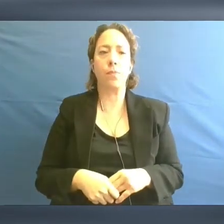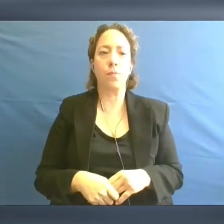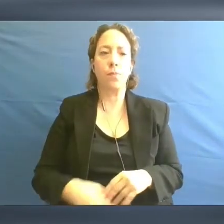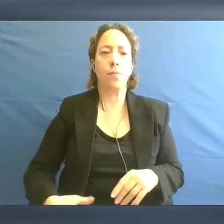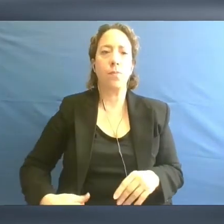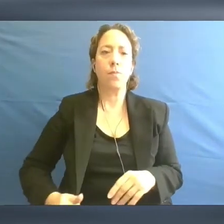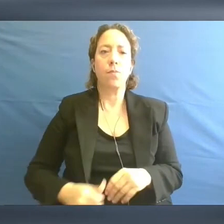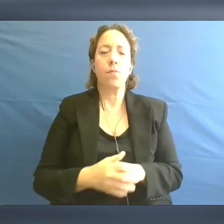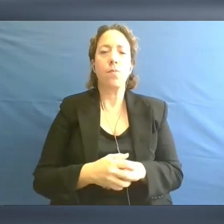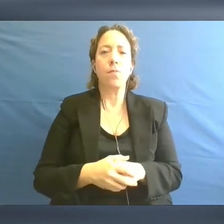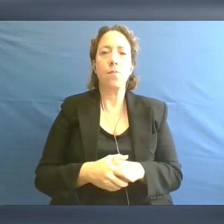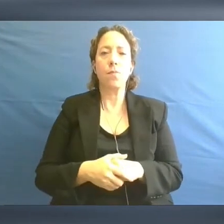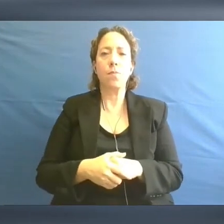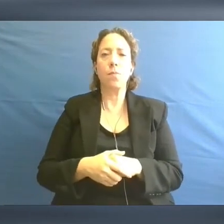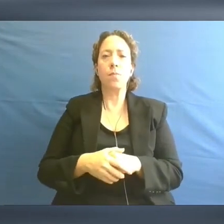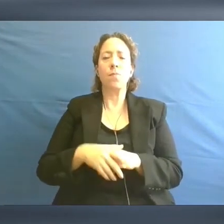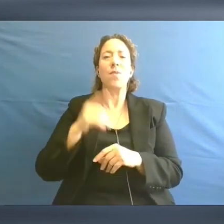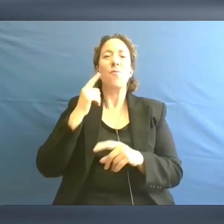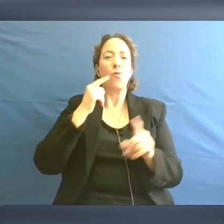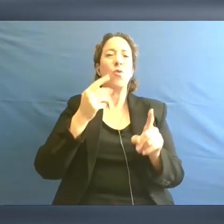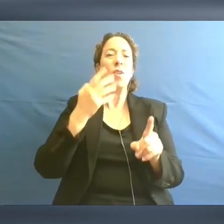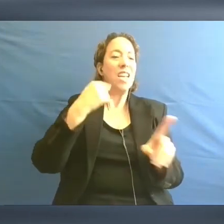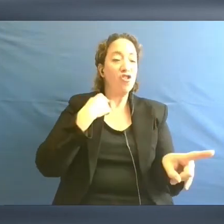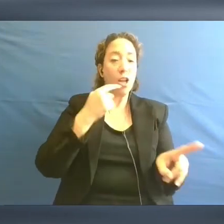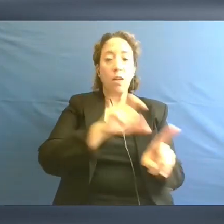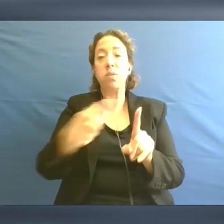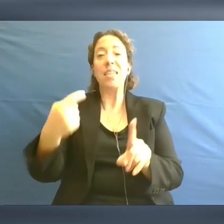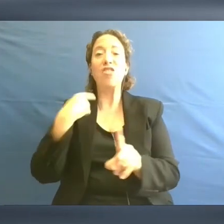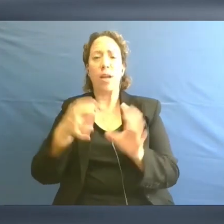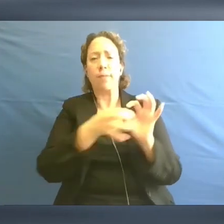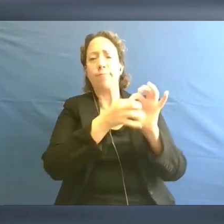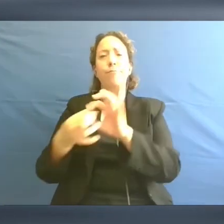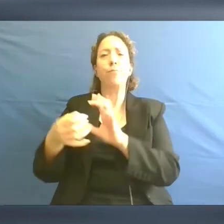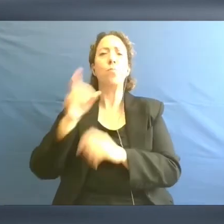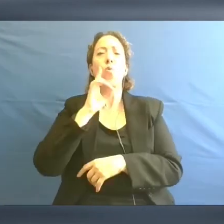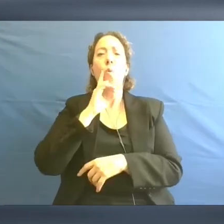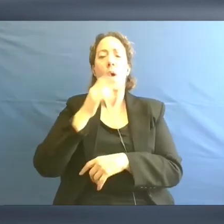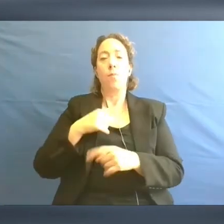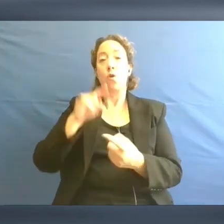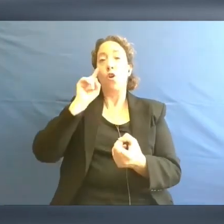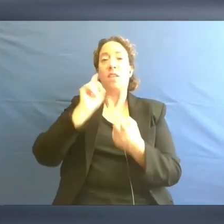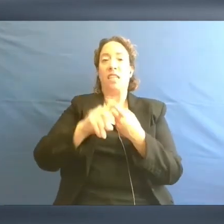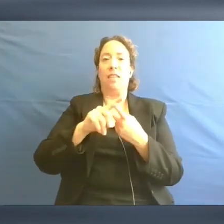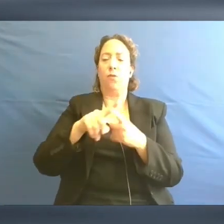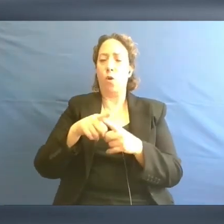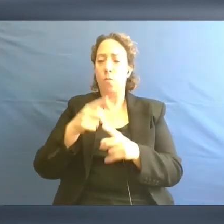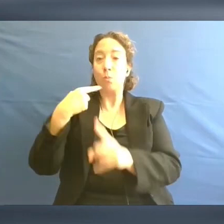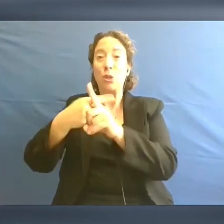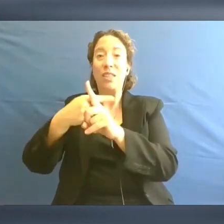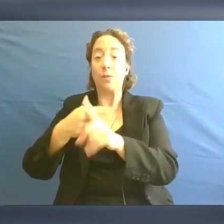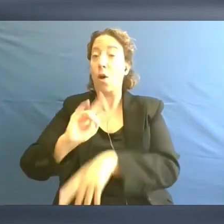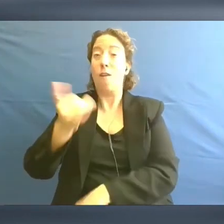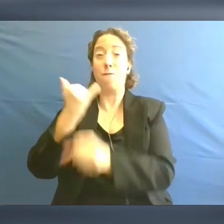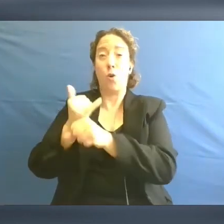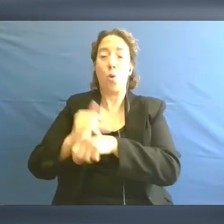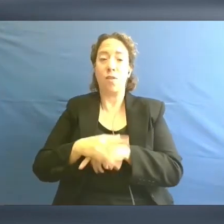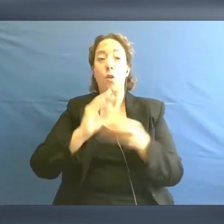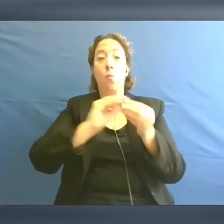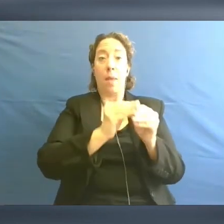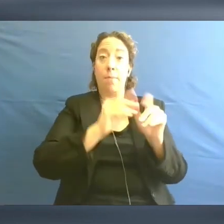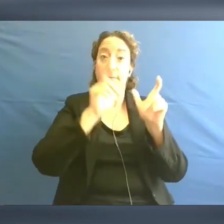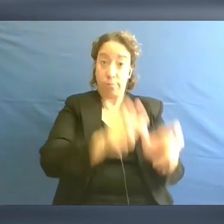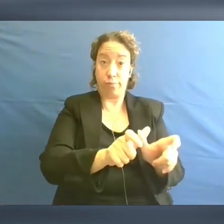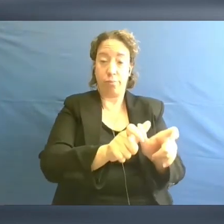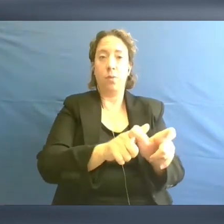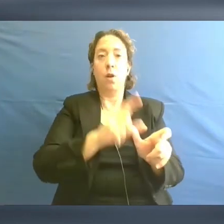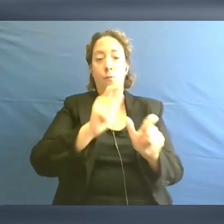La raison pour laquelle on a cette relation d'échec en cas d'échec, c'est qu'on a un objectif de ne pas avoir de faux positifs. C'est-à-dire chaque problème identifié est un problème qui doit